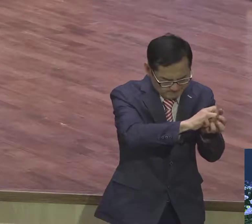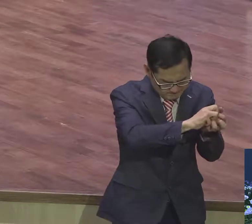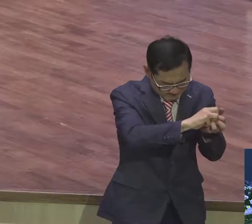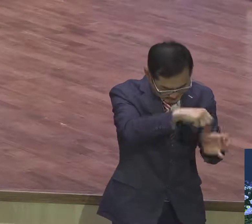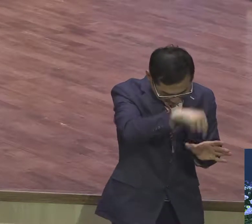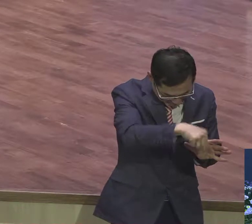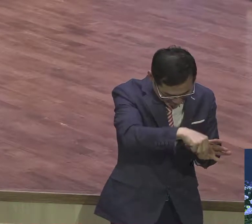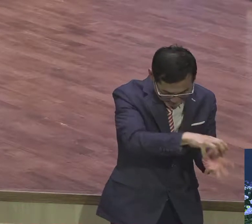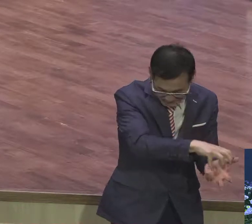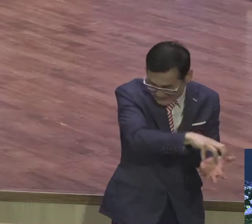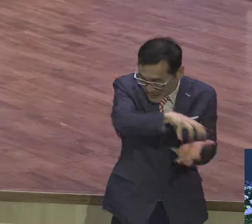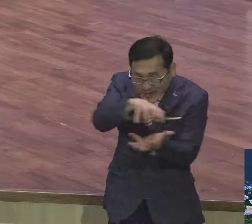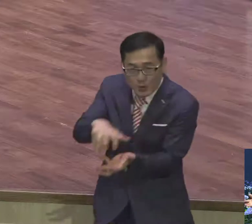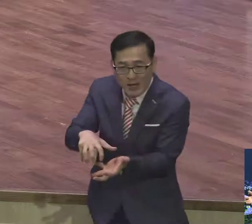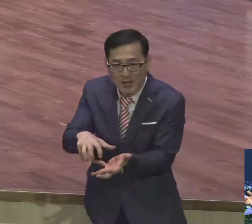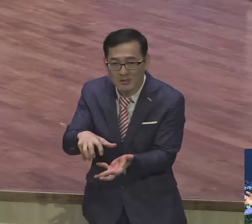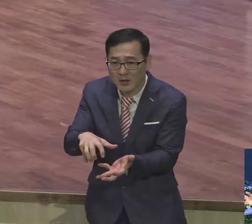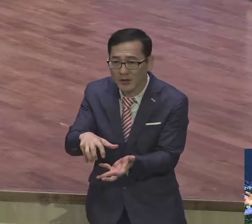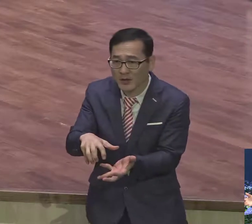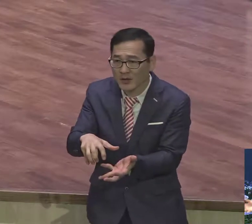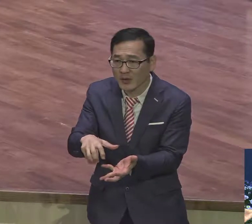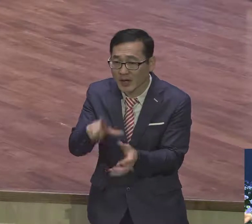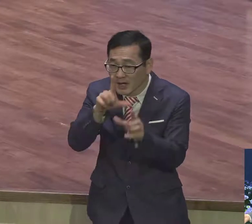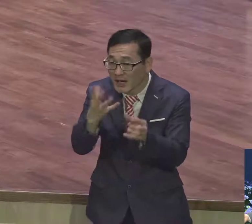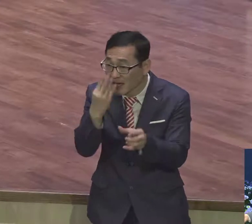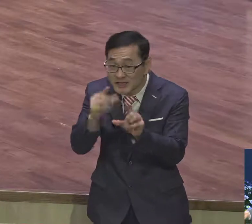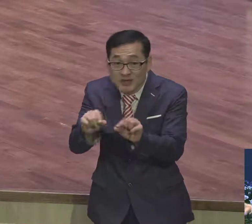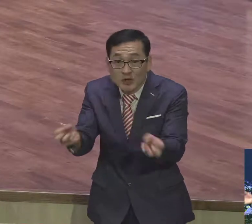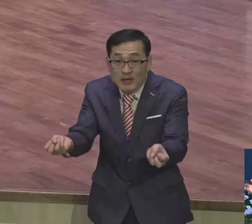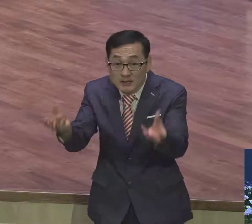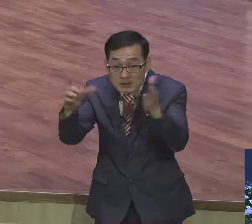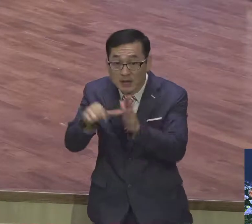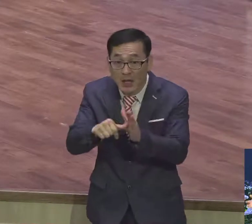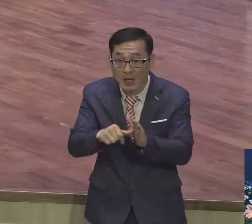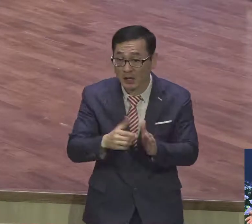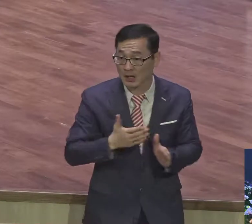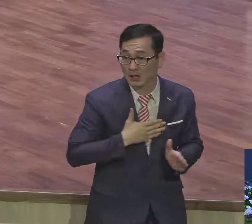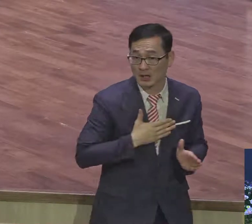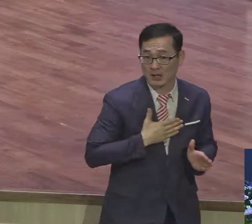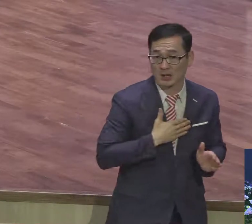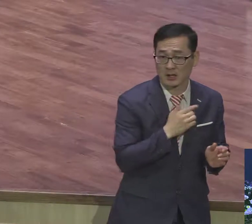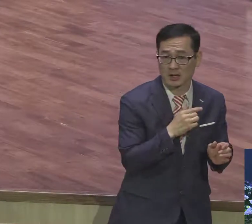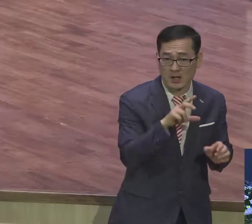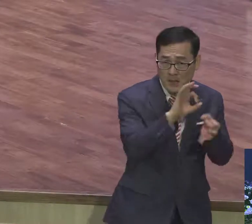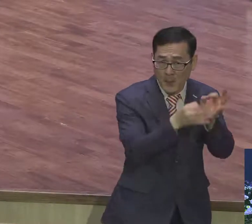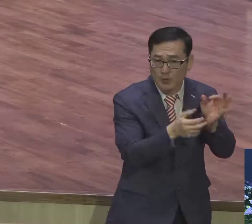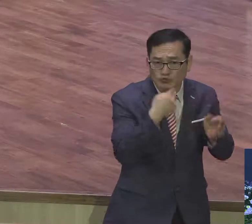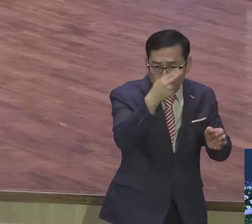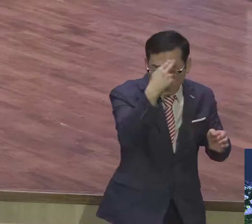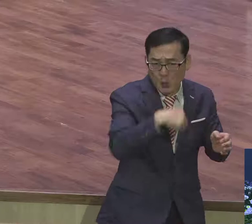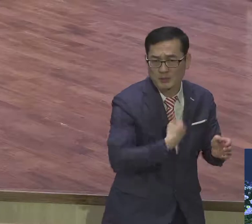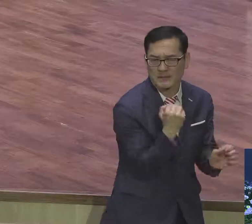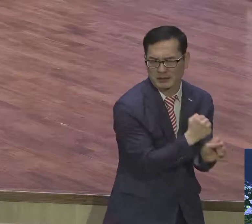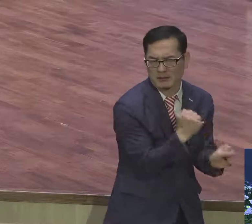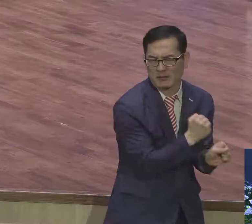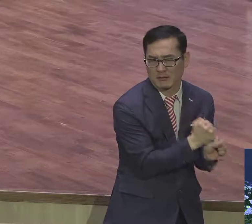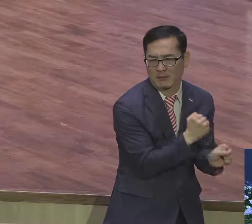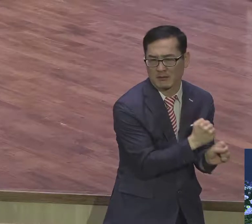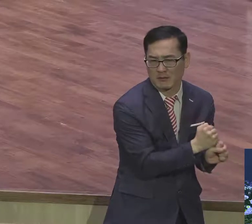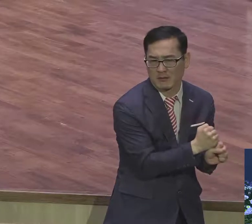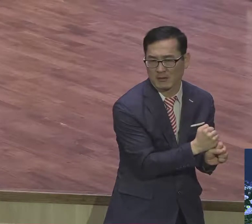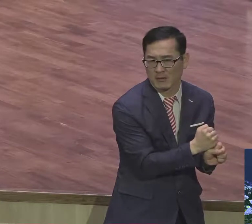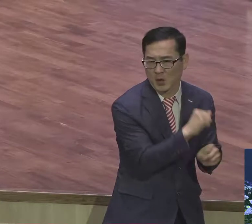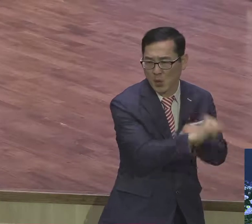처음 들었어 자비랑 전교인 성찬식을 1년에 두 번 하는데 그걸 혼자서 갔다가